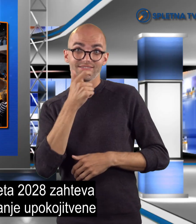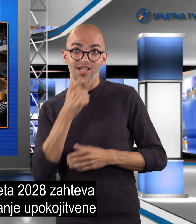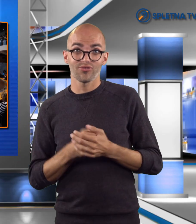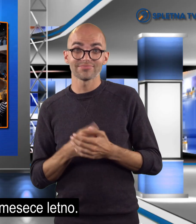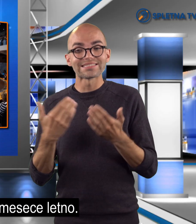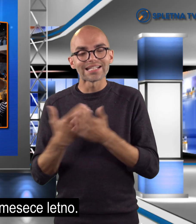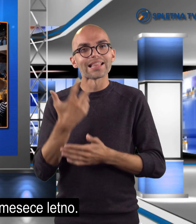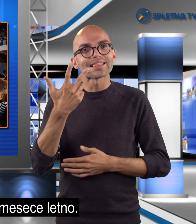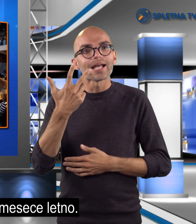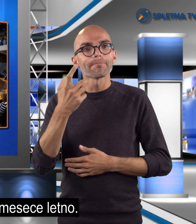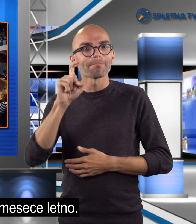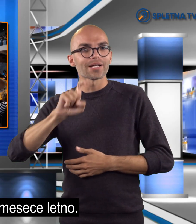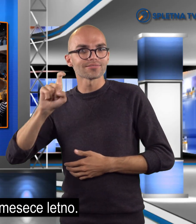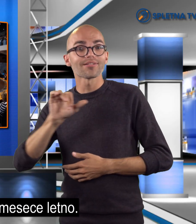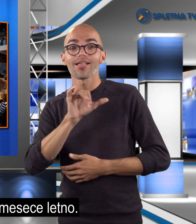za 3 mesece letno.